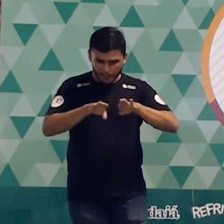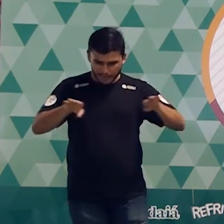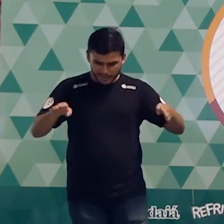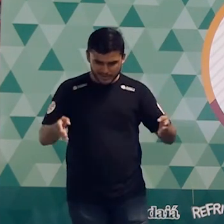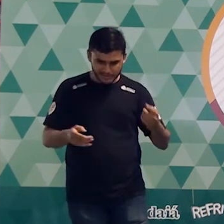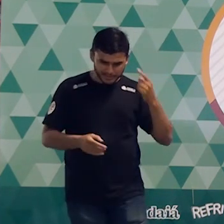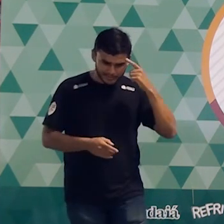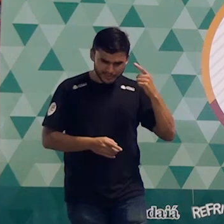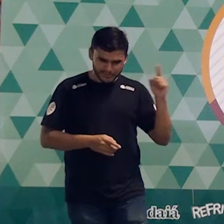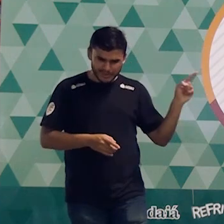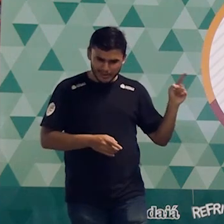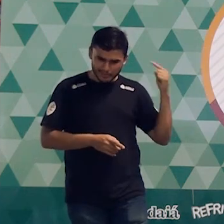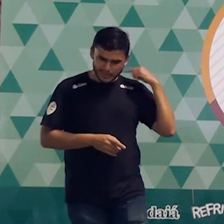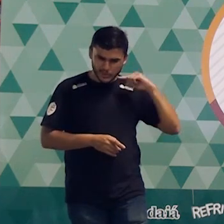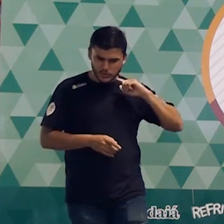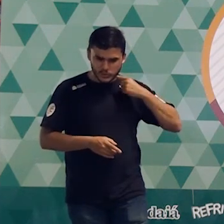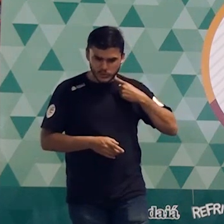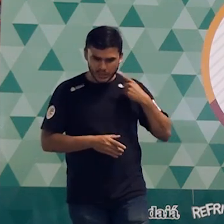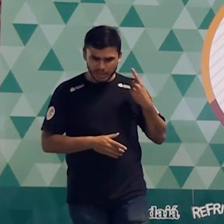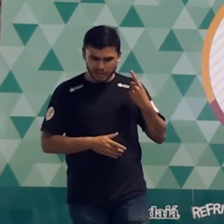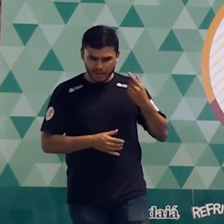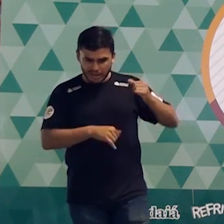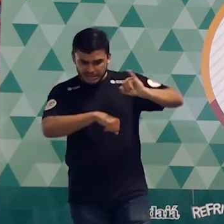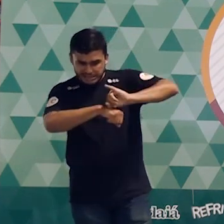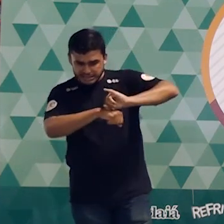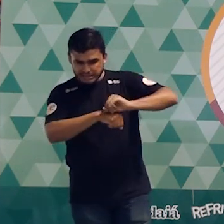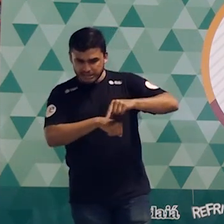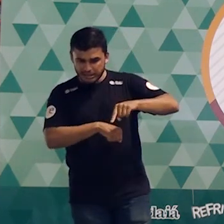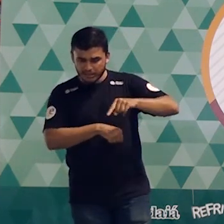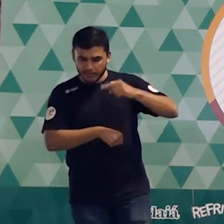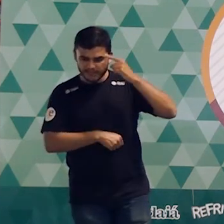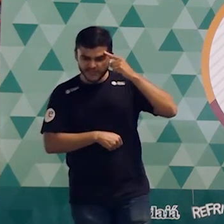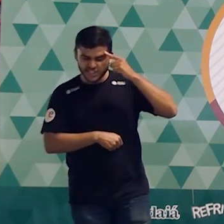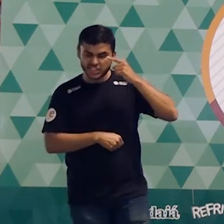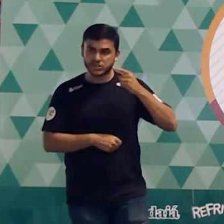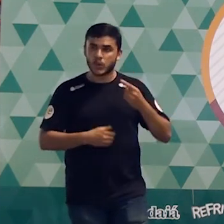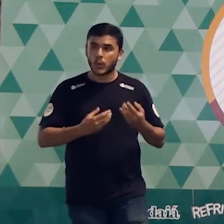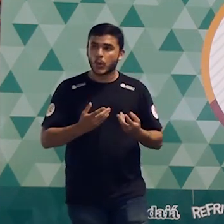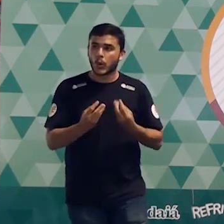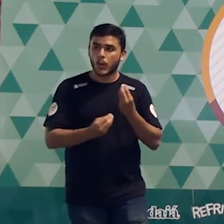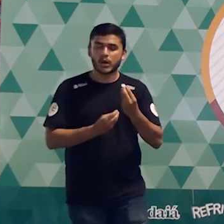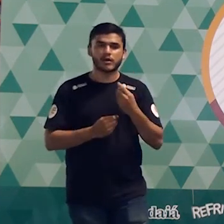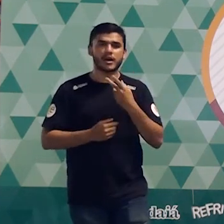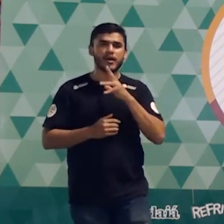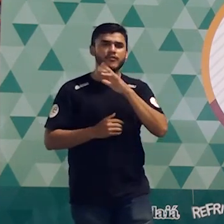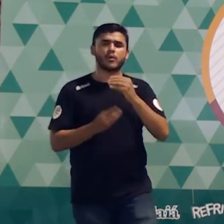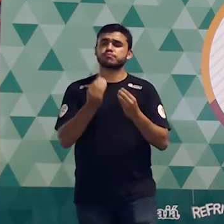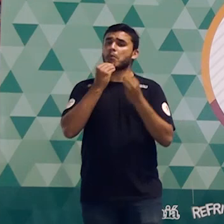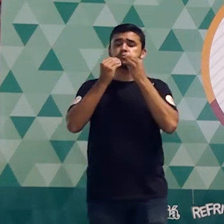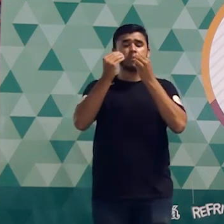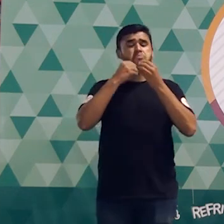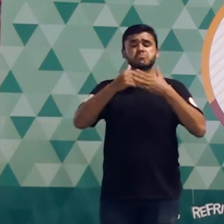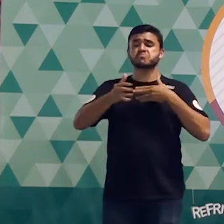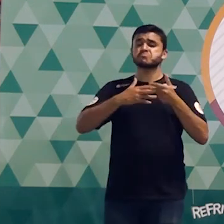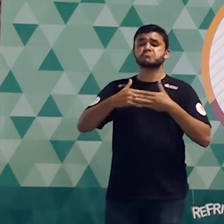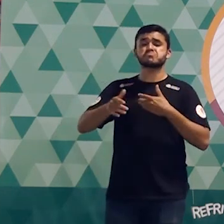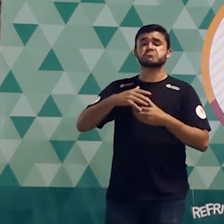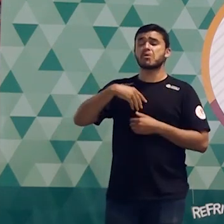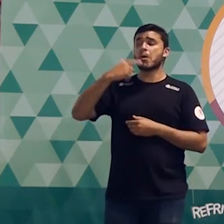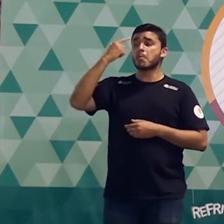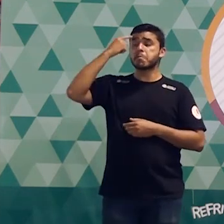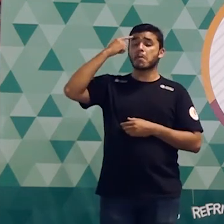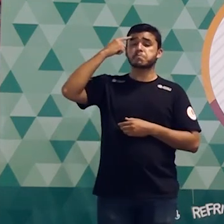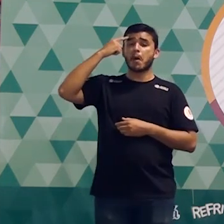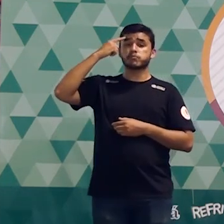de onde aqueles pés vieram, do meio da rua, e caiu uma comida no chão, e ele ia lá, pegava, comia, papapá. Agora você fica